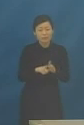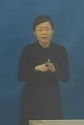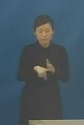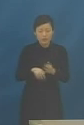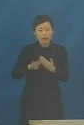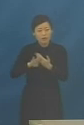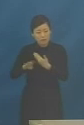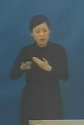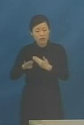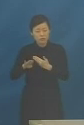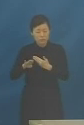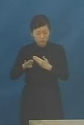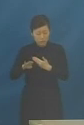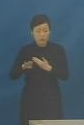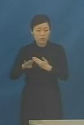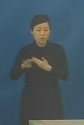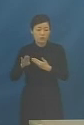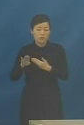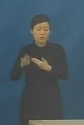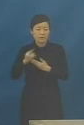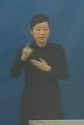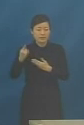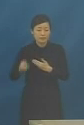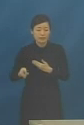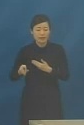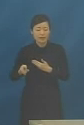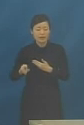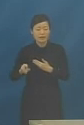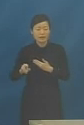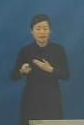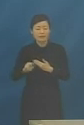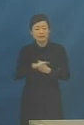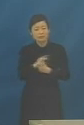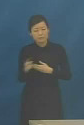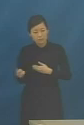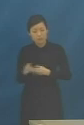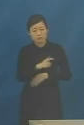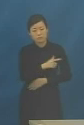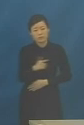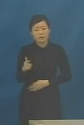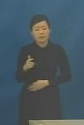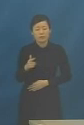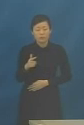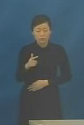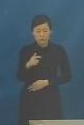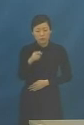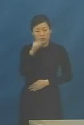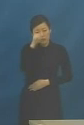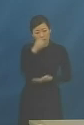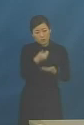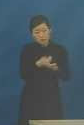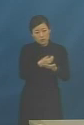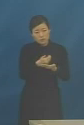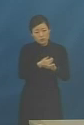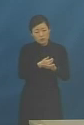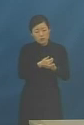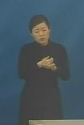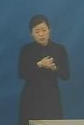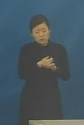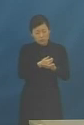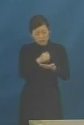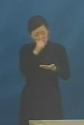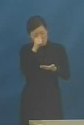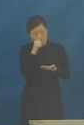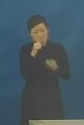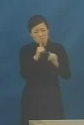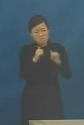アティいっていただくとまぁこれであの1点のその後遺症の皆さん n 不安に応えることができるのではない